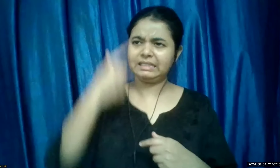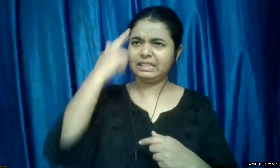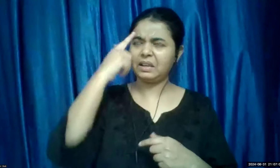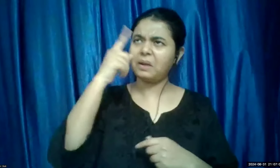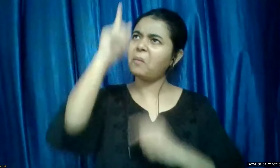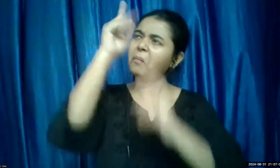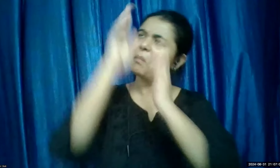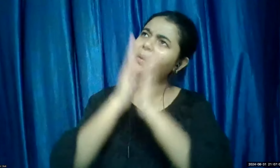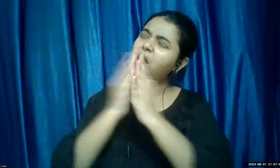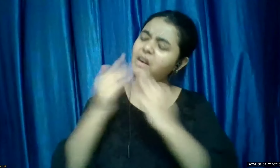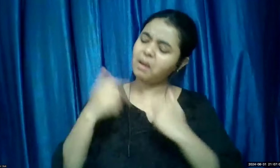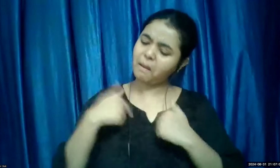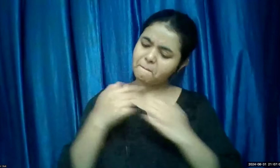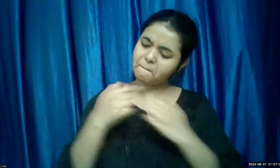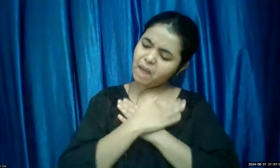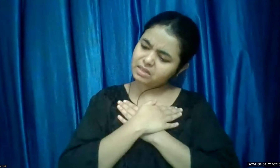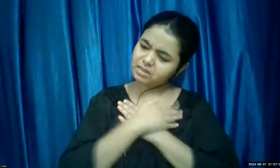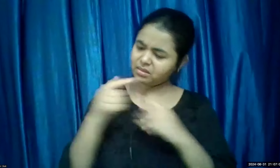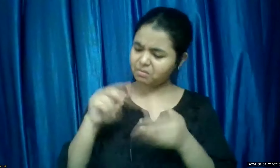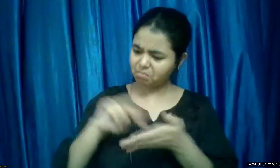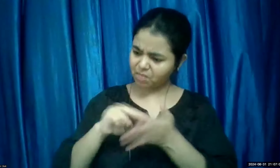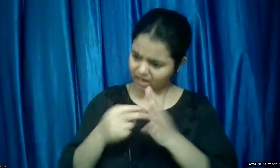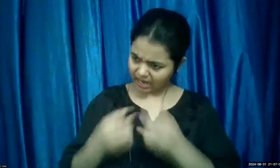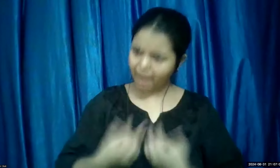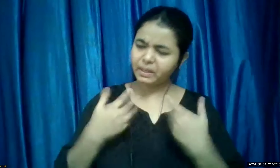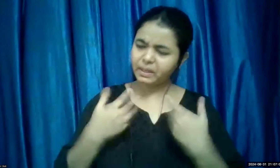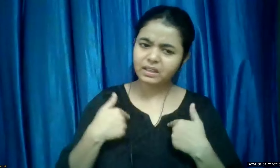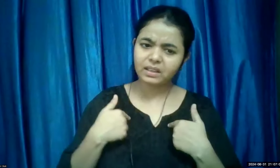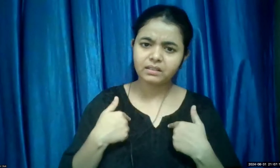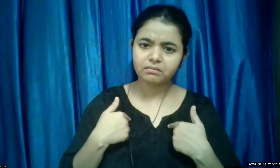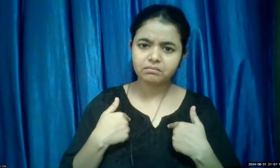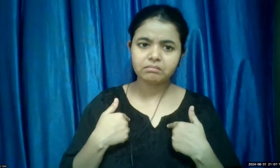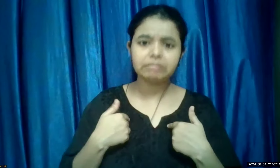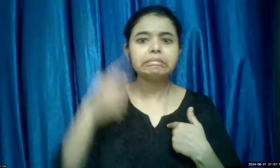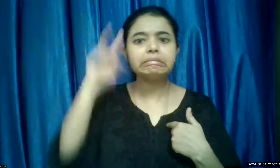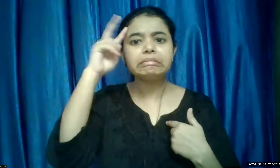भक्त बन जाने मात्र से सुख की प्राप्ति होगी।